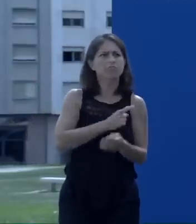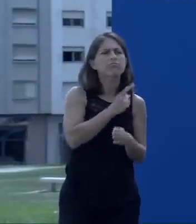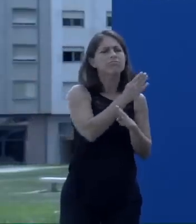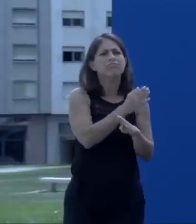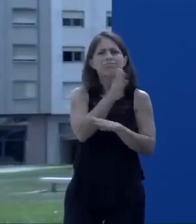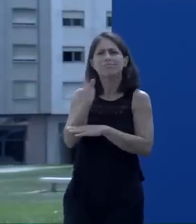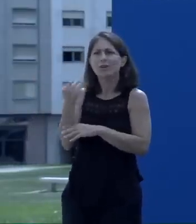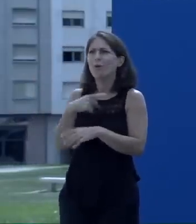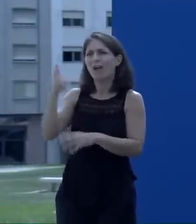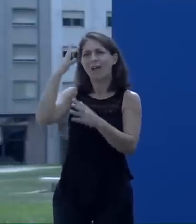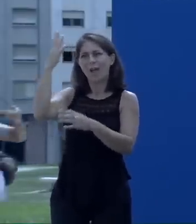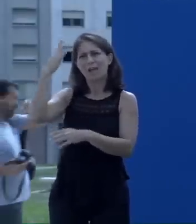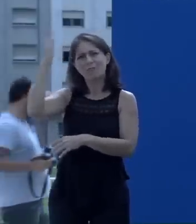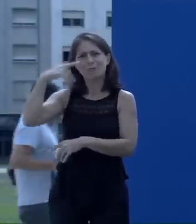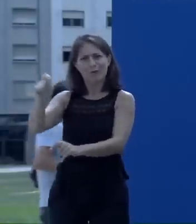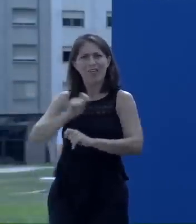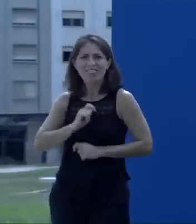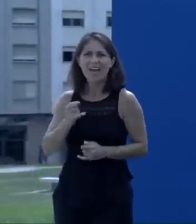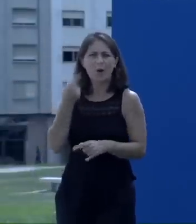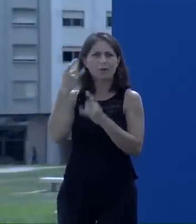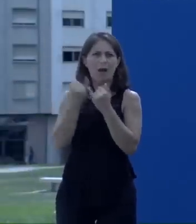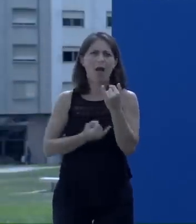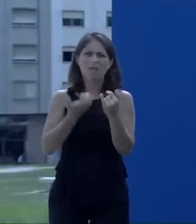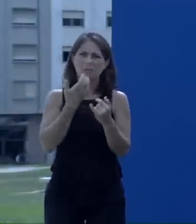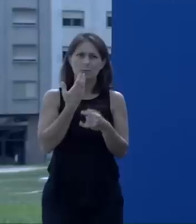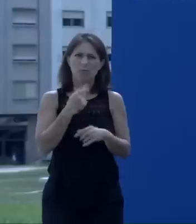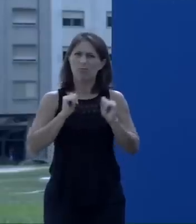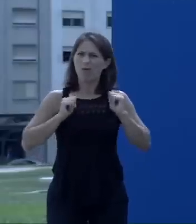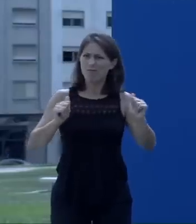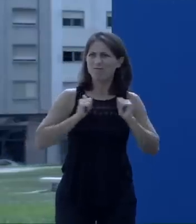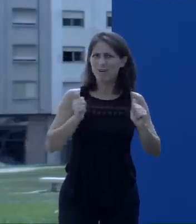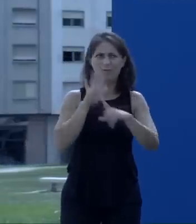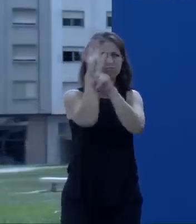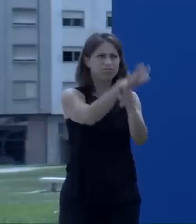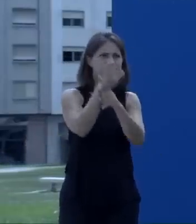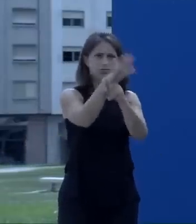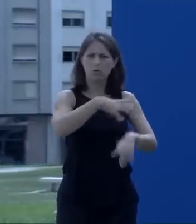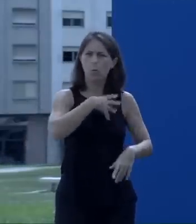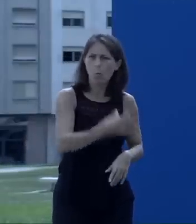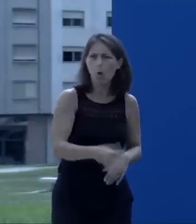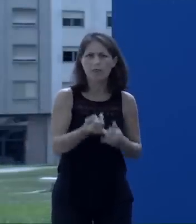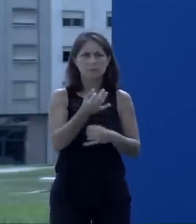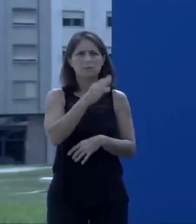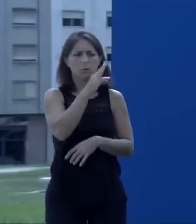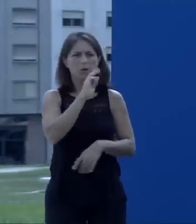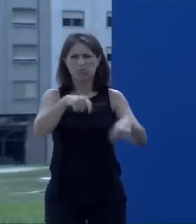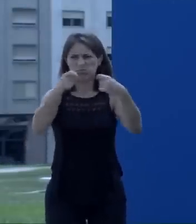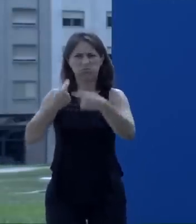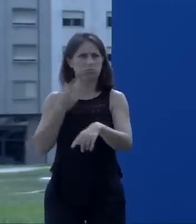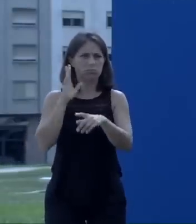ilusión, amosándonos que era posible acabar caer a fraga, que era posible acabar con esa desfeita popular.